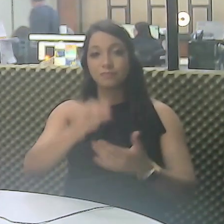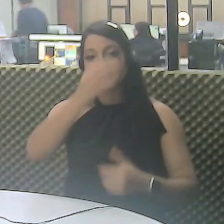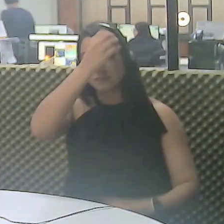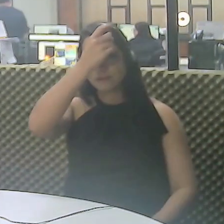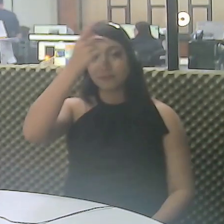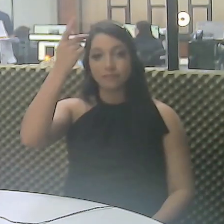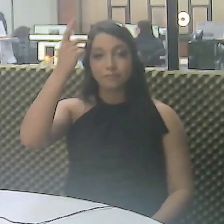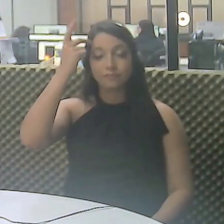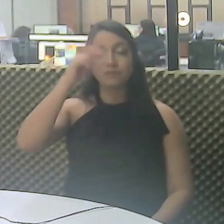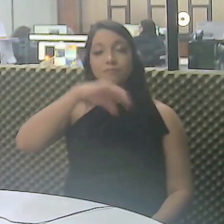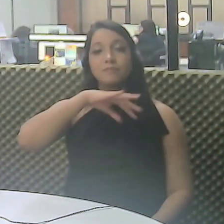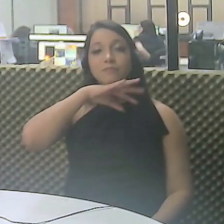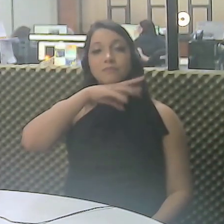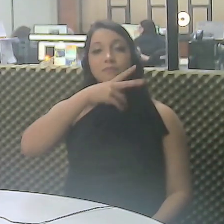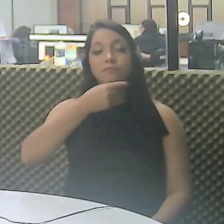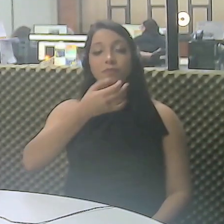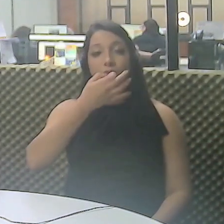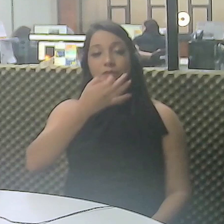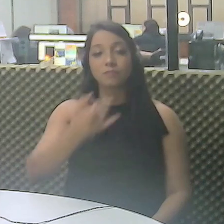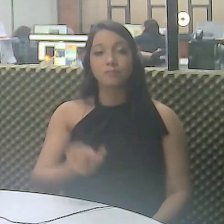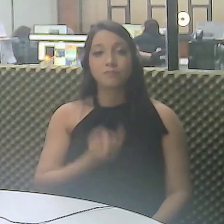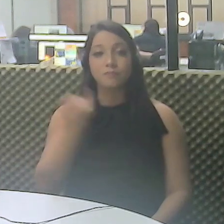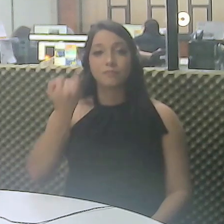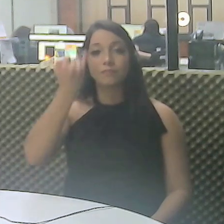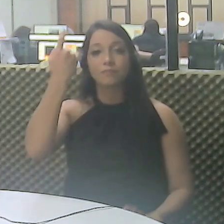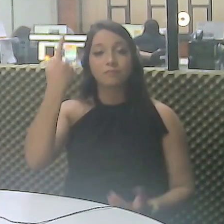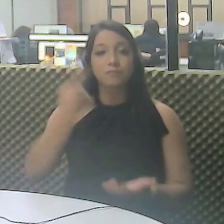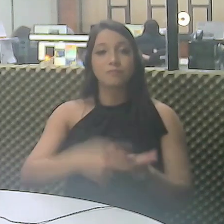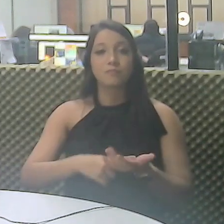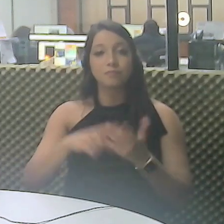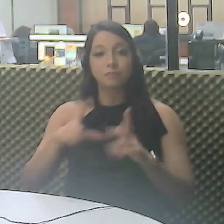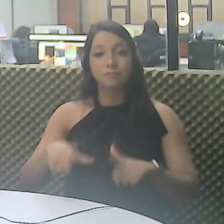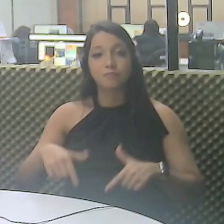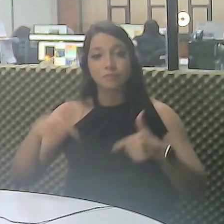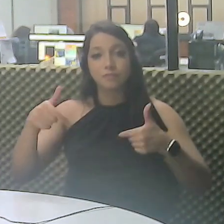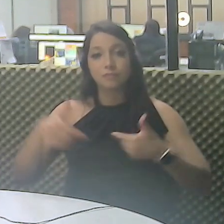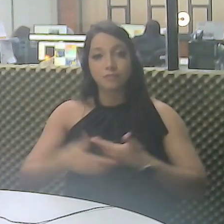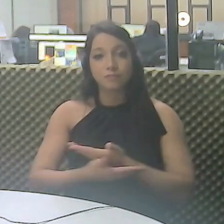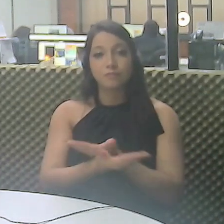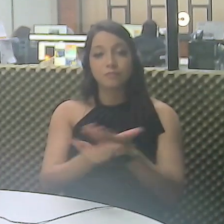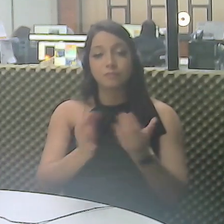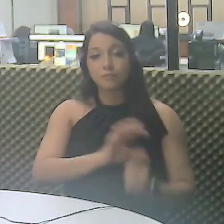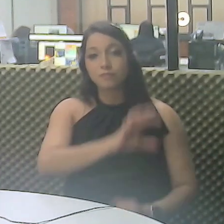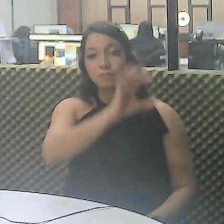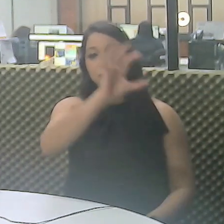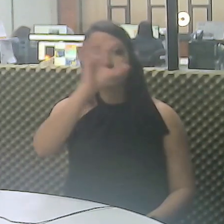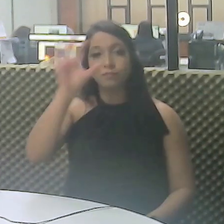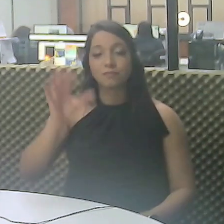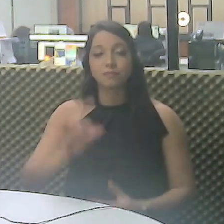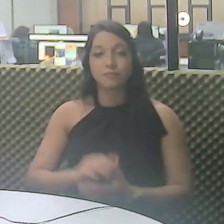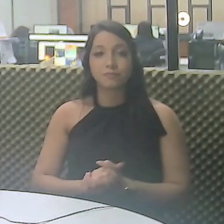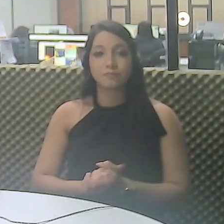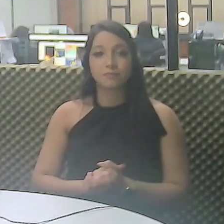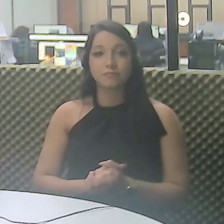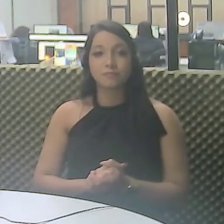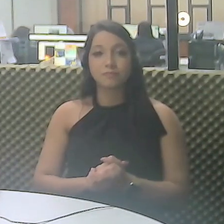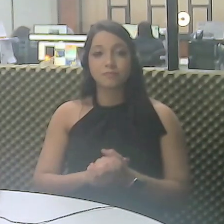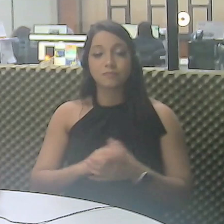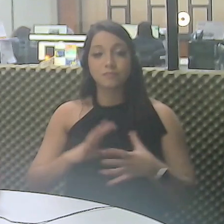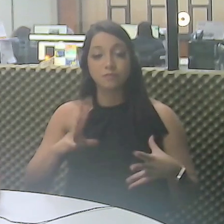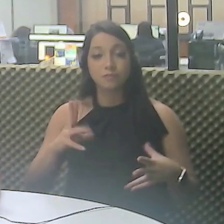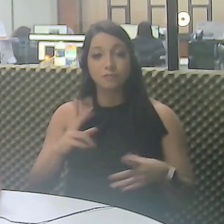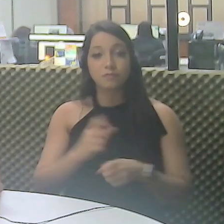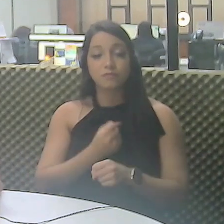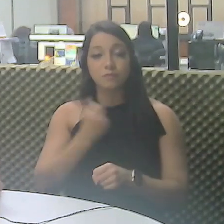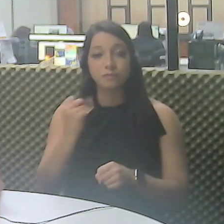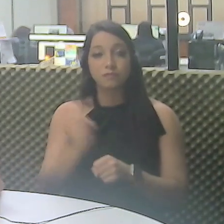Leão comentou a importância do programa e afirmou que reúne ações para todos os setores públicos. Para mostrar o conjunto de obras